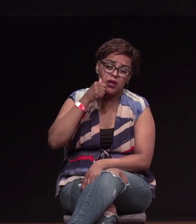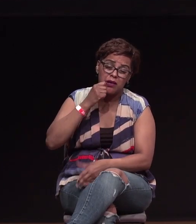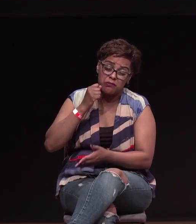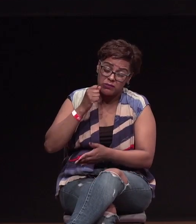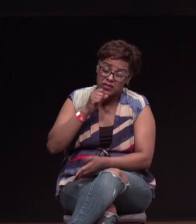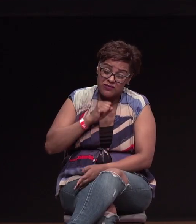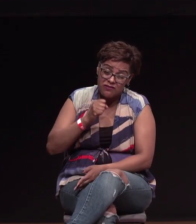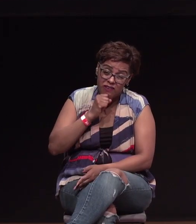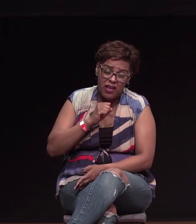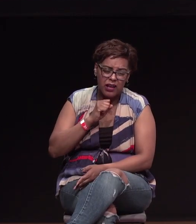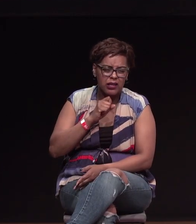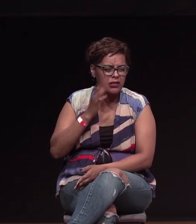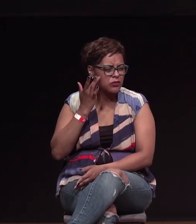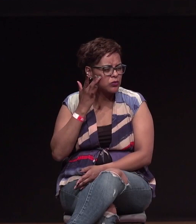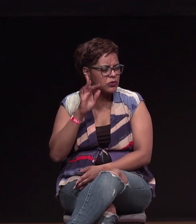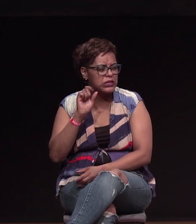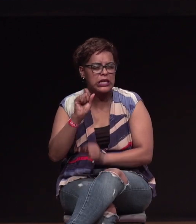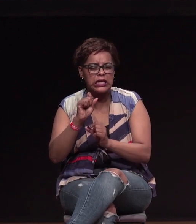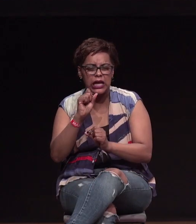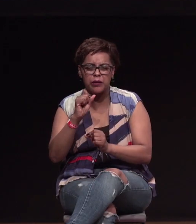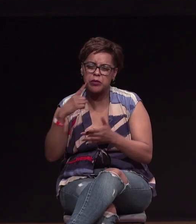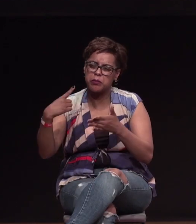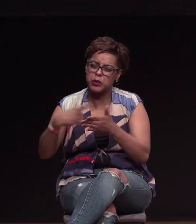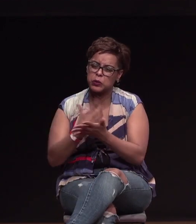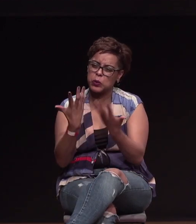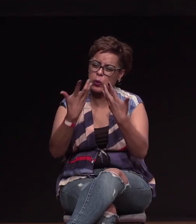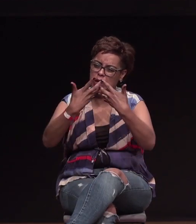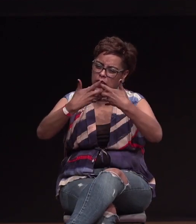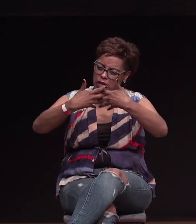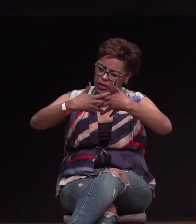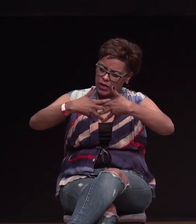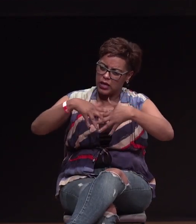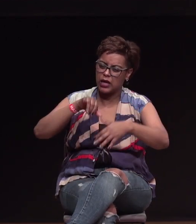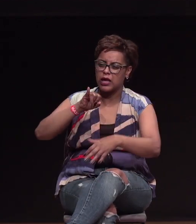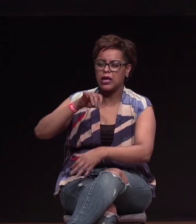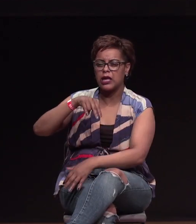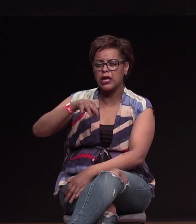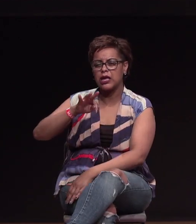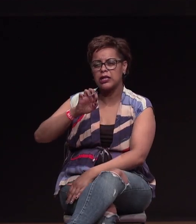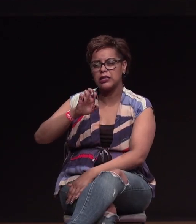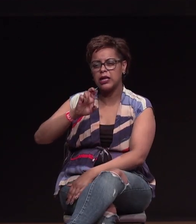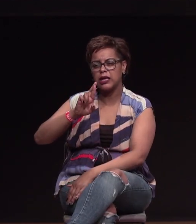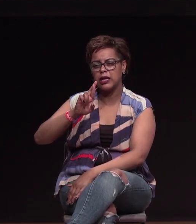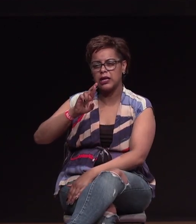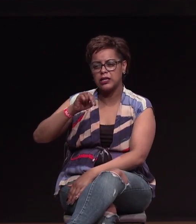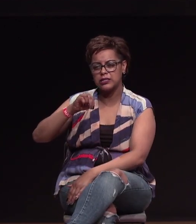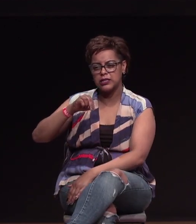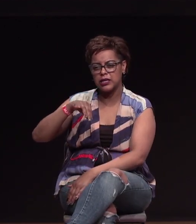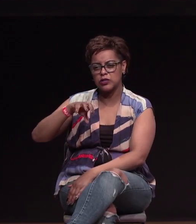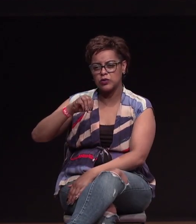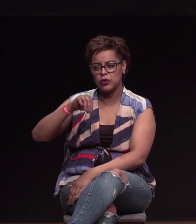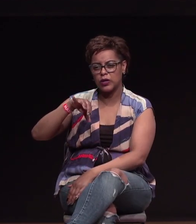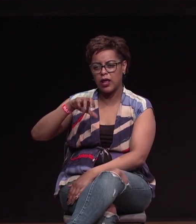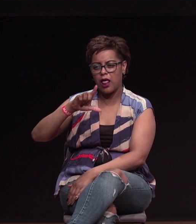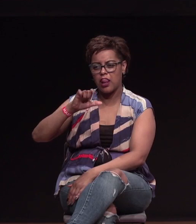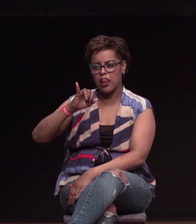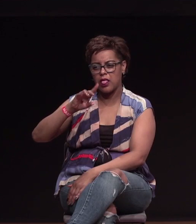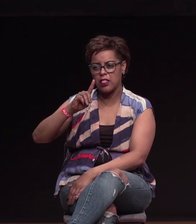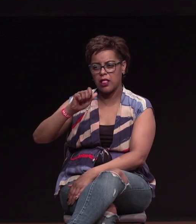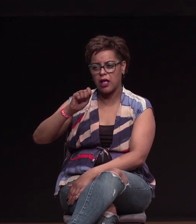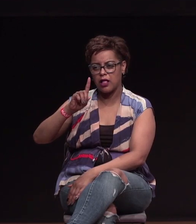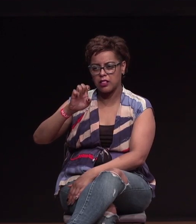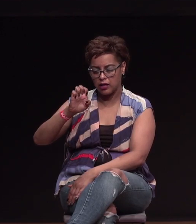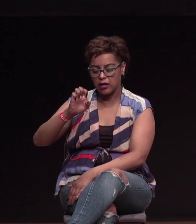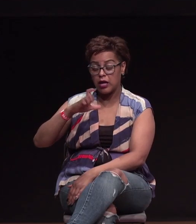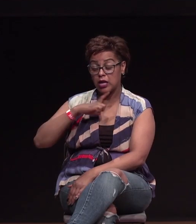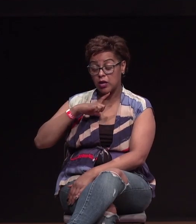interseccionalidade também. Eu gosto de lembrar, eu tenho um texto